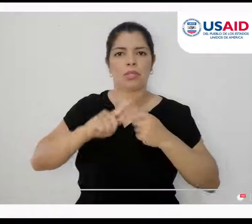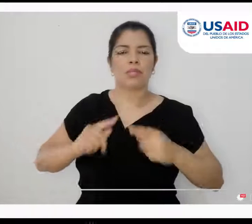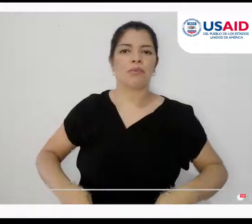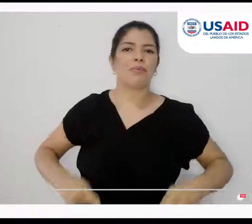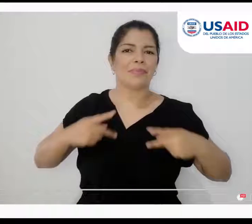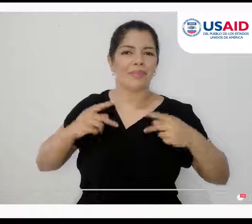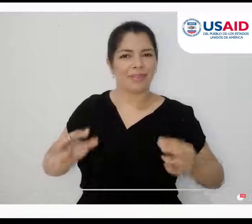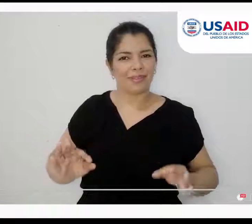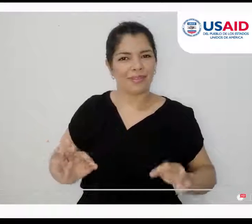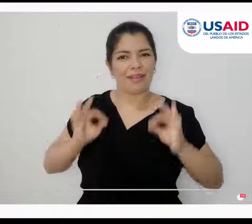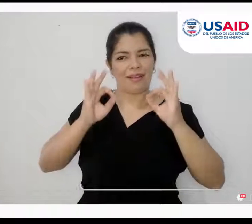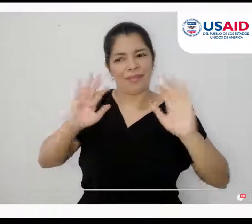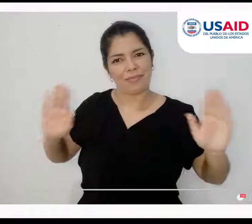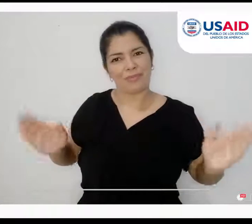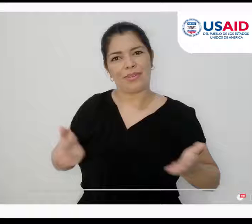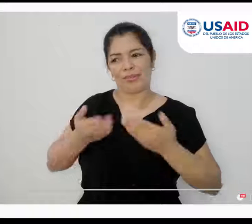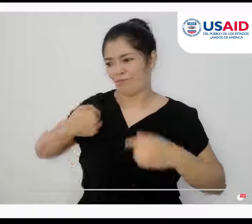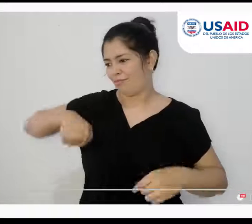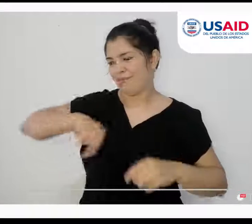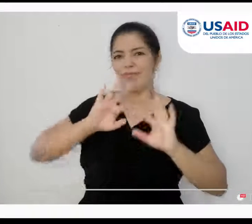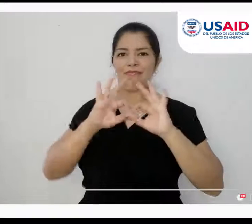de sus familias y cuidadores.